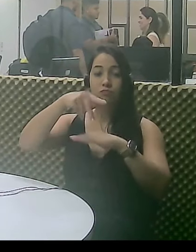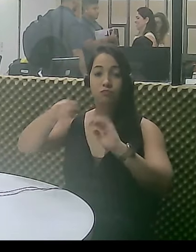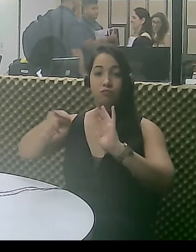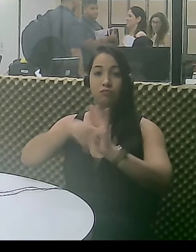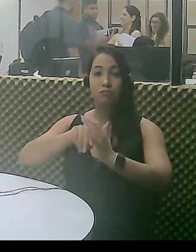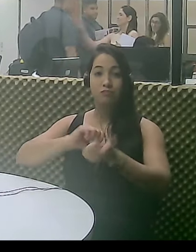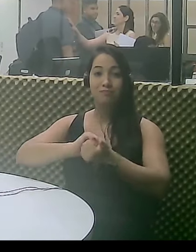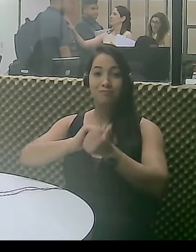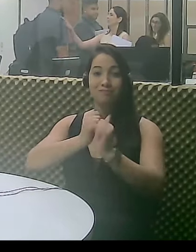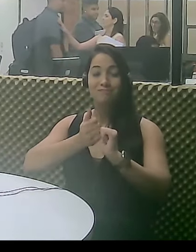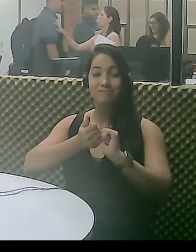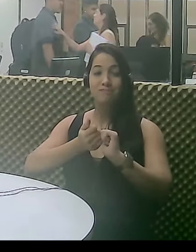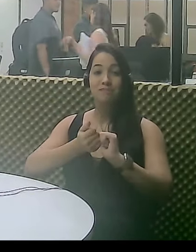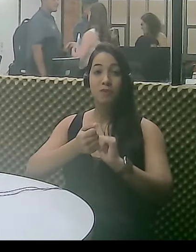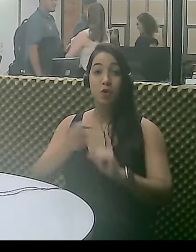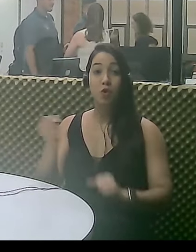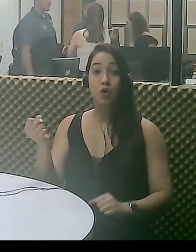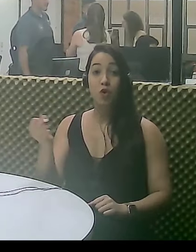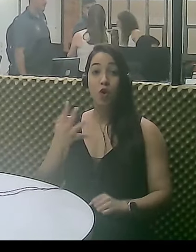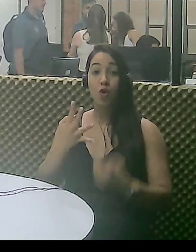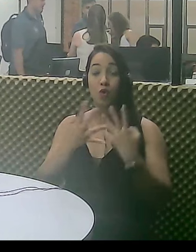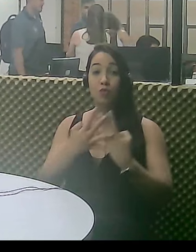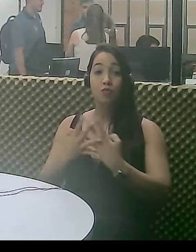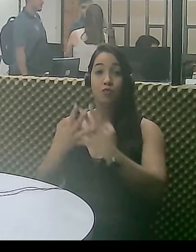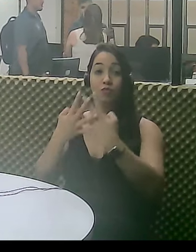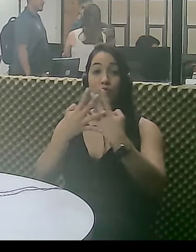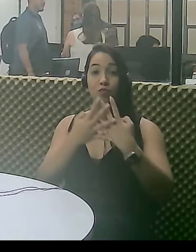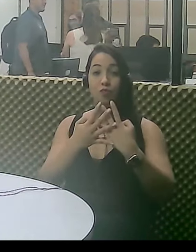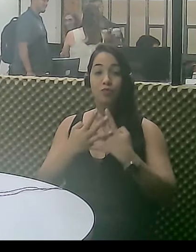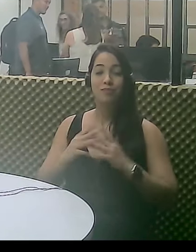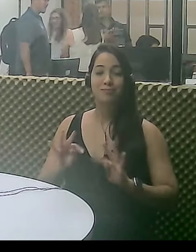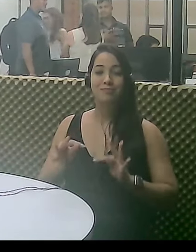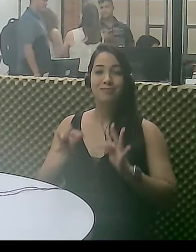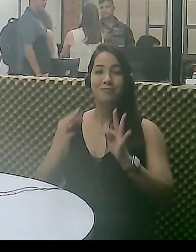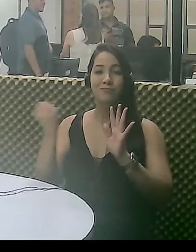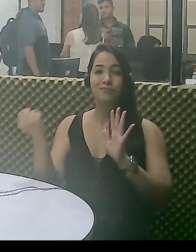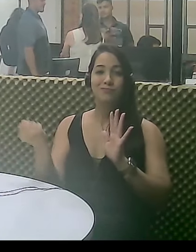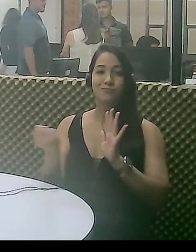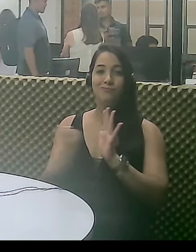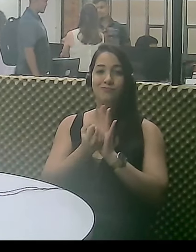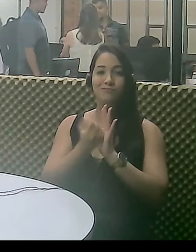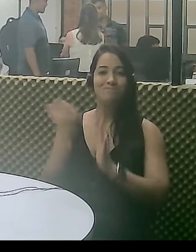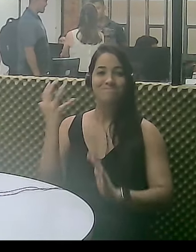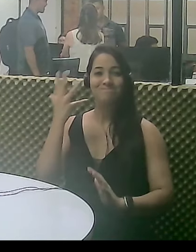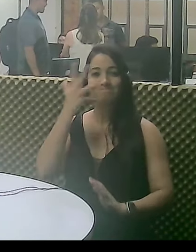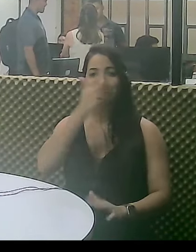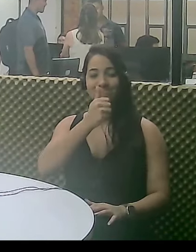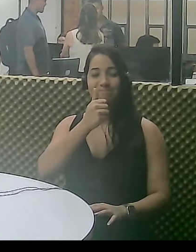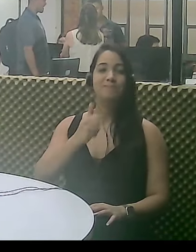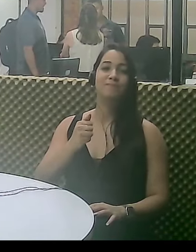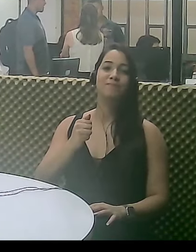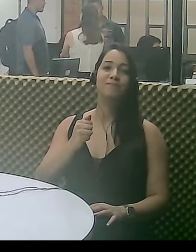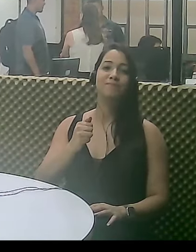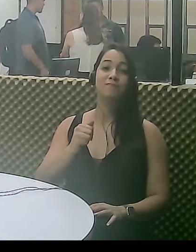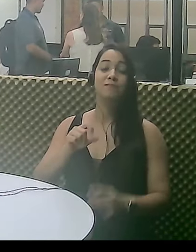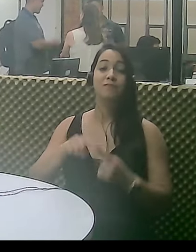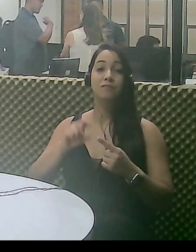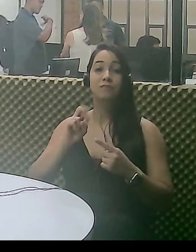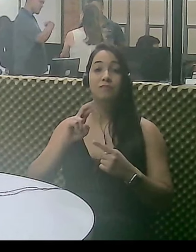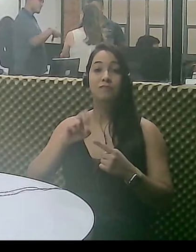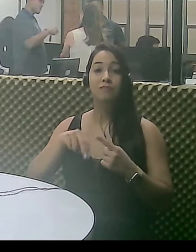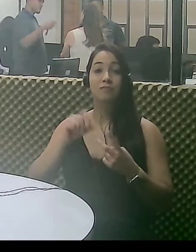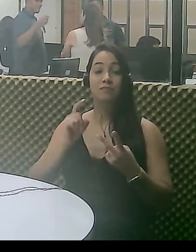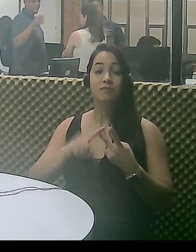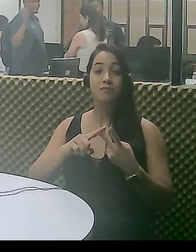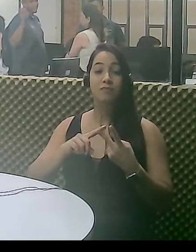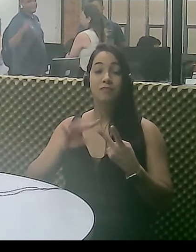a prática esportiva, novas redes e uma moderna identidade visual. Tanto a nova Arena Parque quanto a quadra de